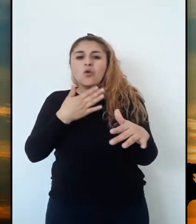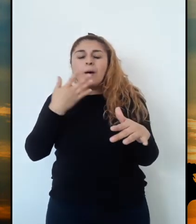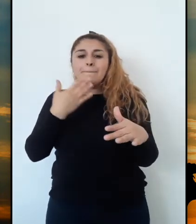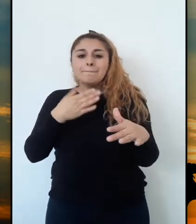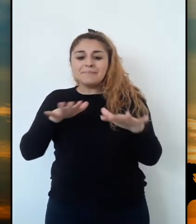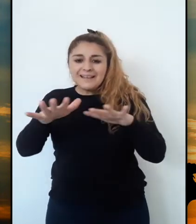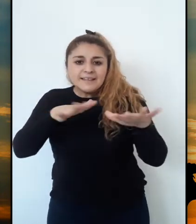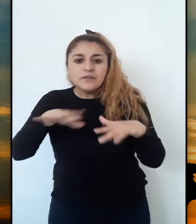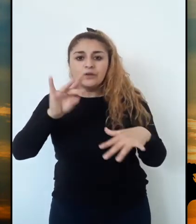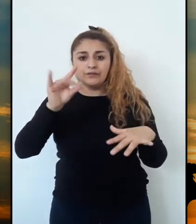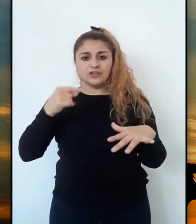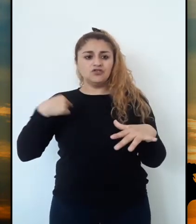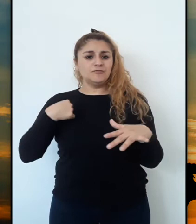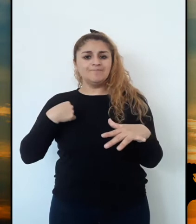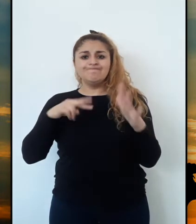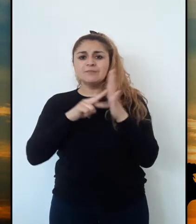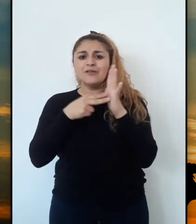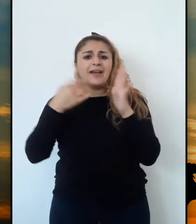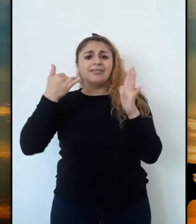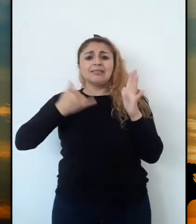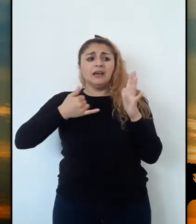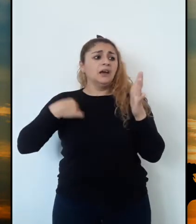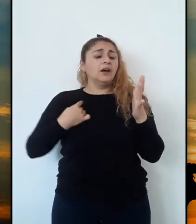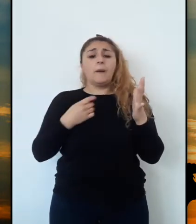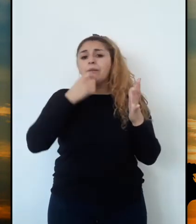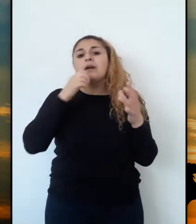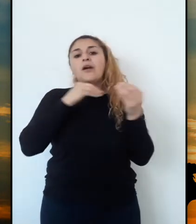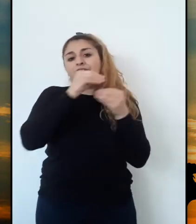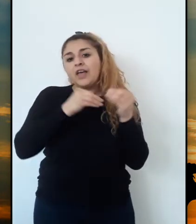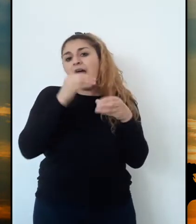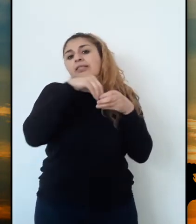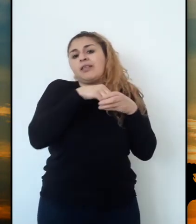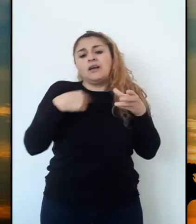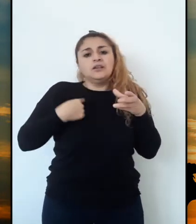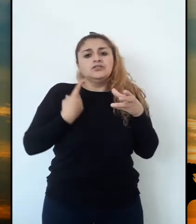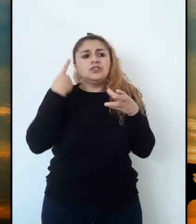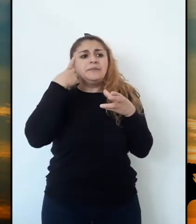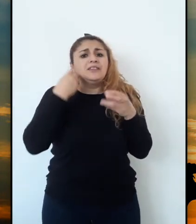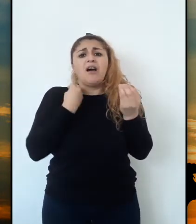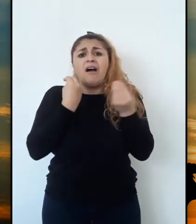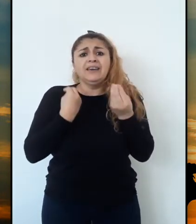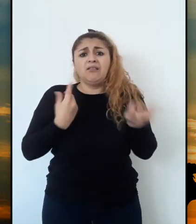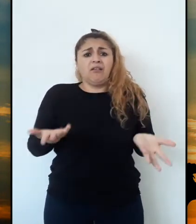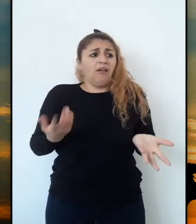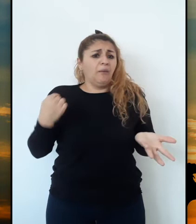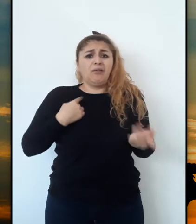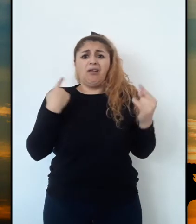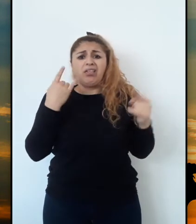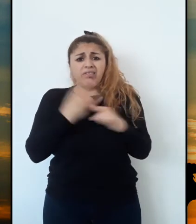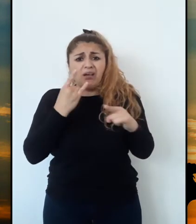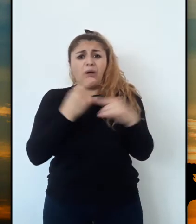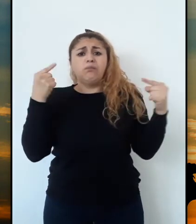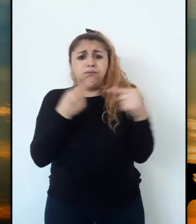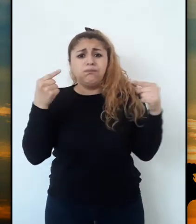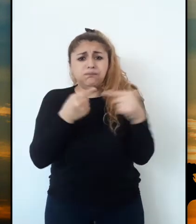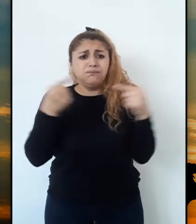Petites choses et grandes choses. O sea, las pequeñas cosas y las grandes cosas. Choses bien et